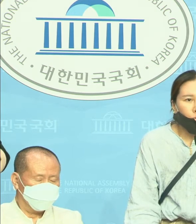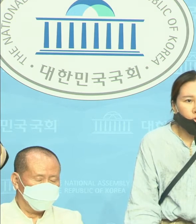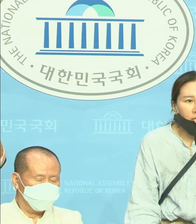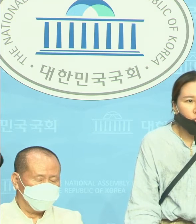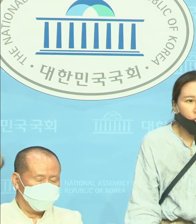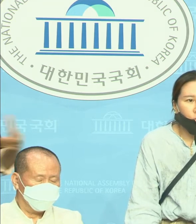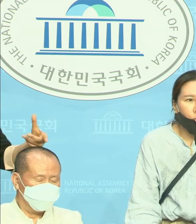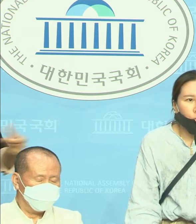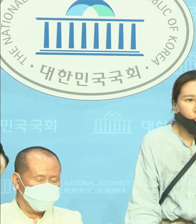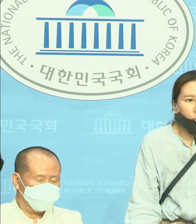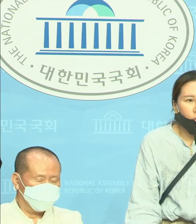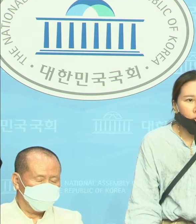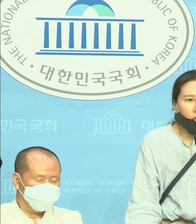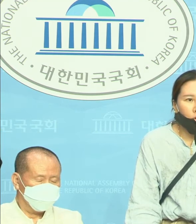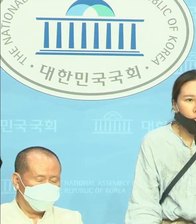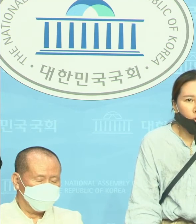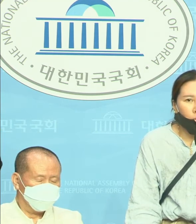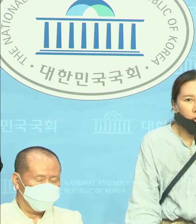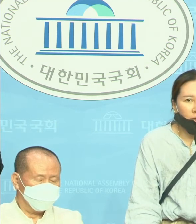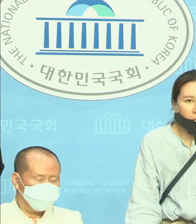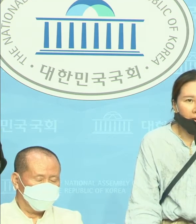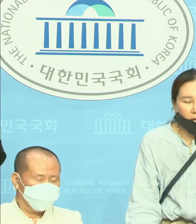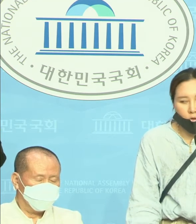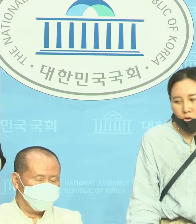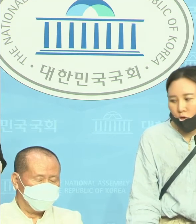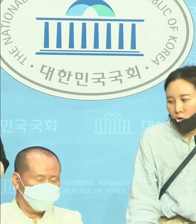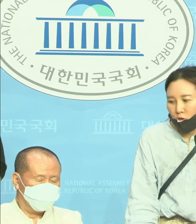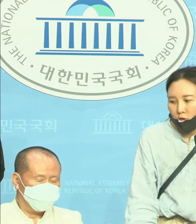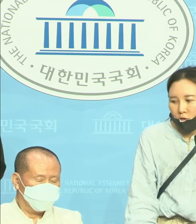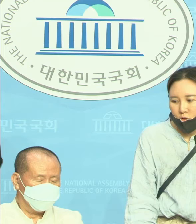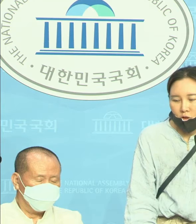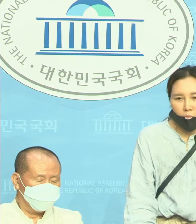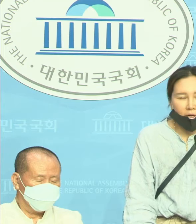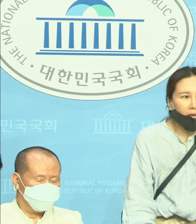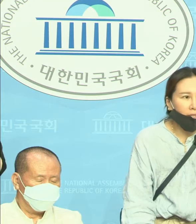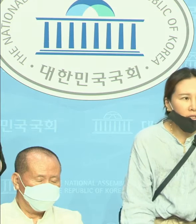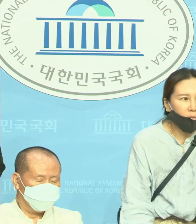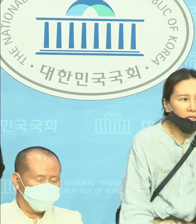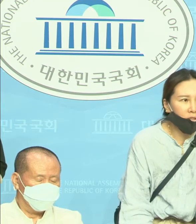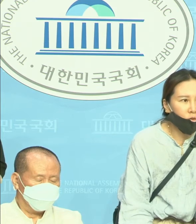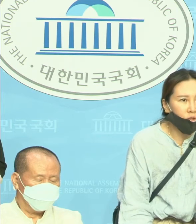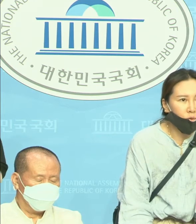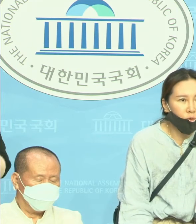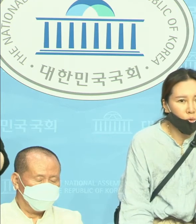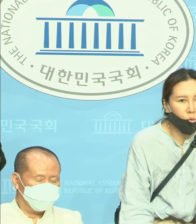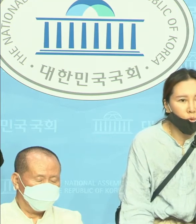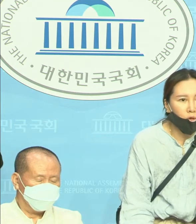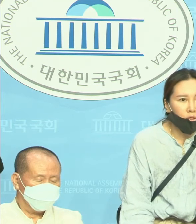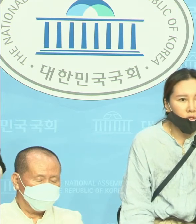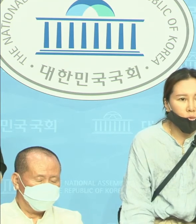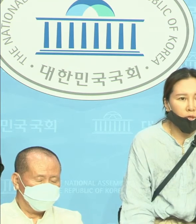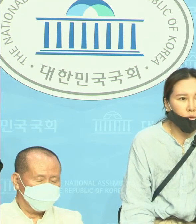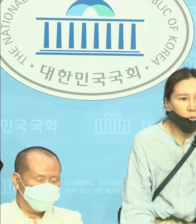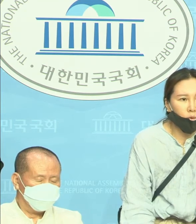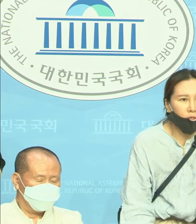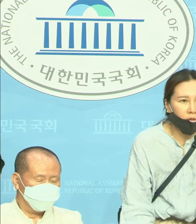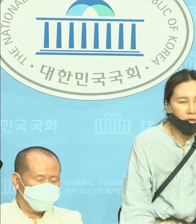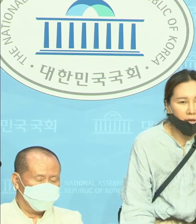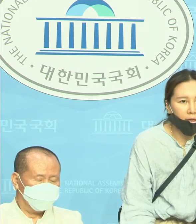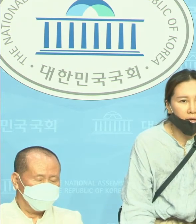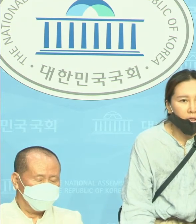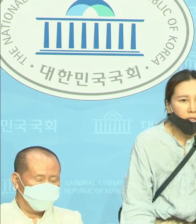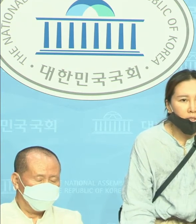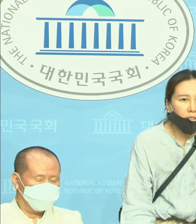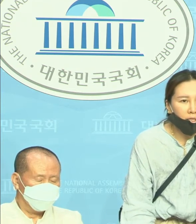계속 유지할 수 있도록 그렇게 어서 법안이 바뀌어서 저희 아빠가 혜택을 받으실 수 있고 그리고 계속